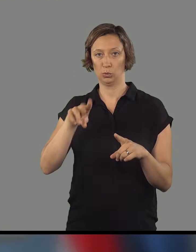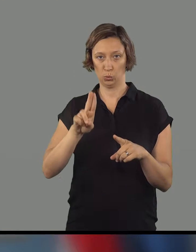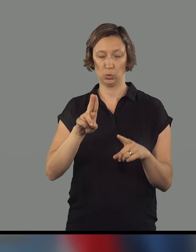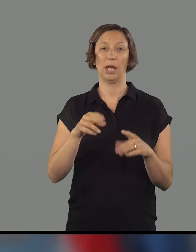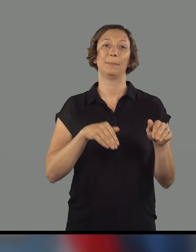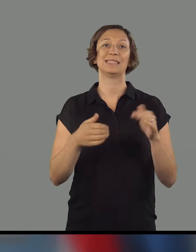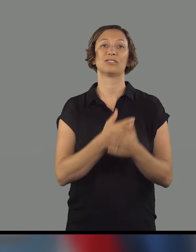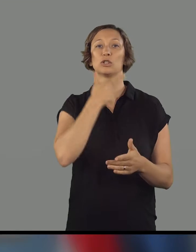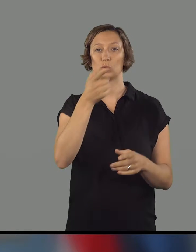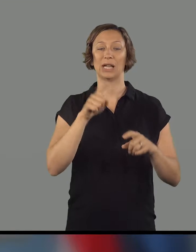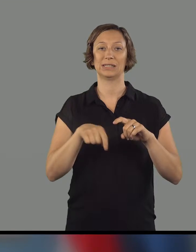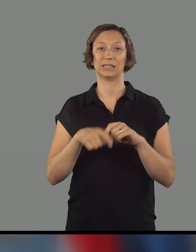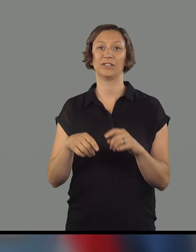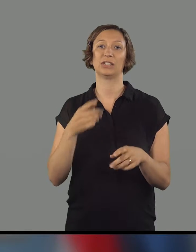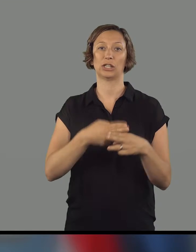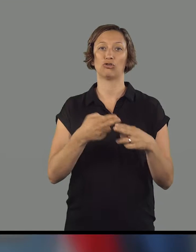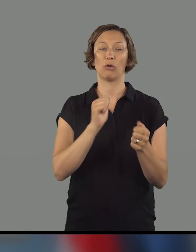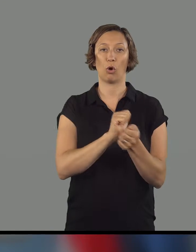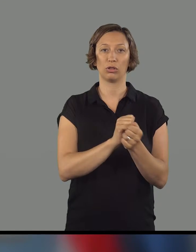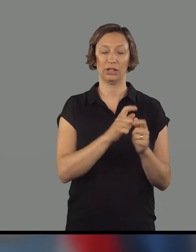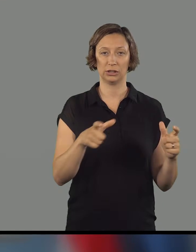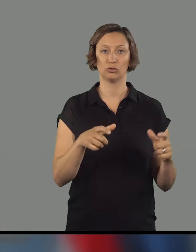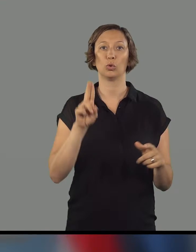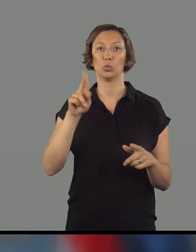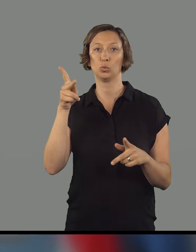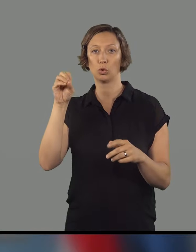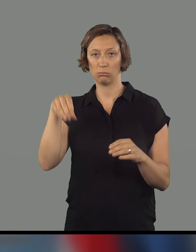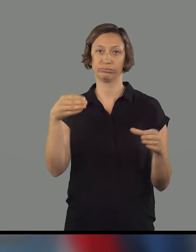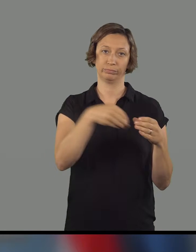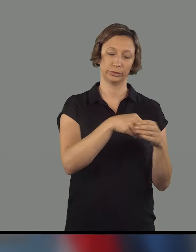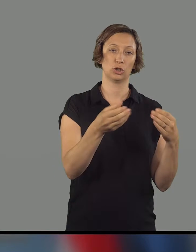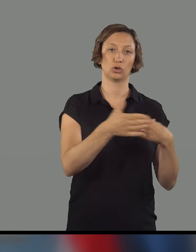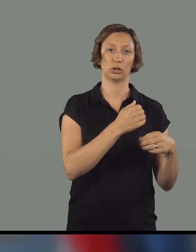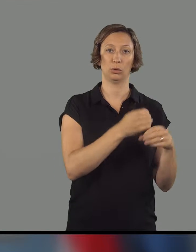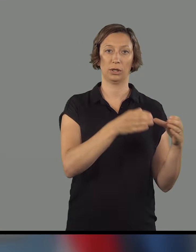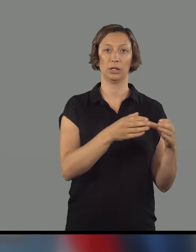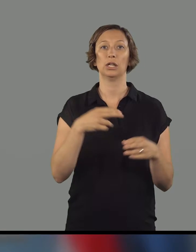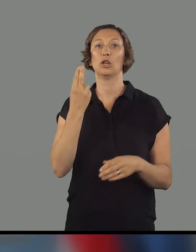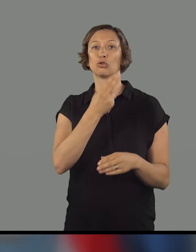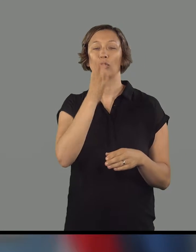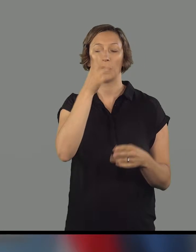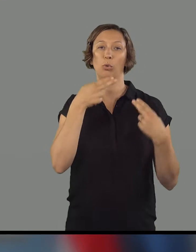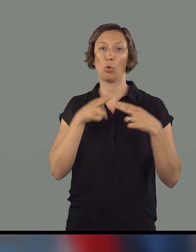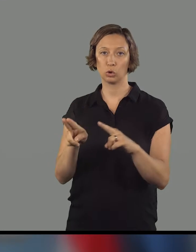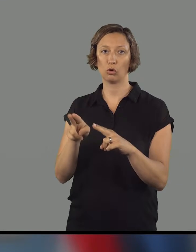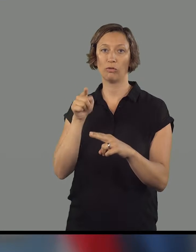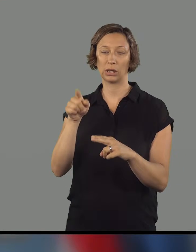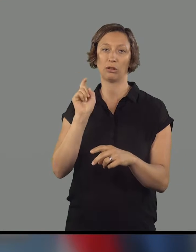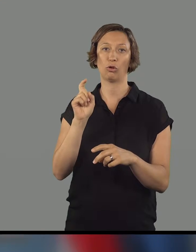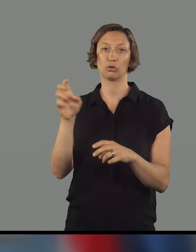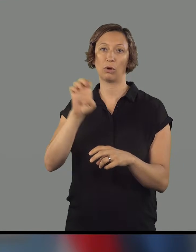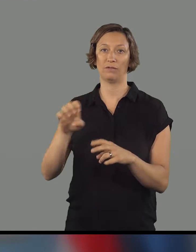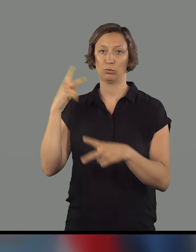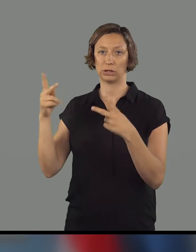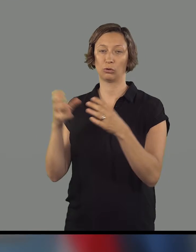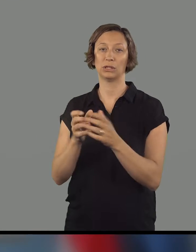Ministrstvo za zunanje zadeve, Državno odvetništvo, kot sem že rekla, in UKOM. In Slovenija bo v odgovoru na tožbo